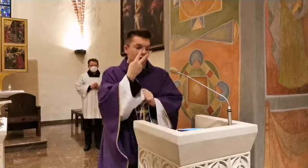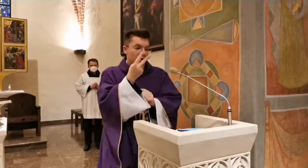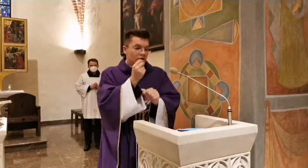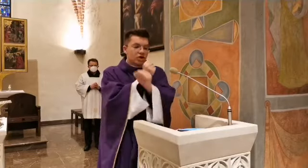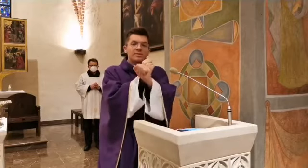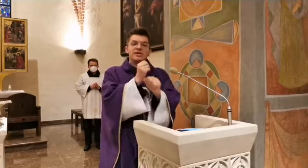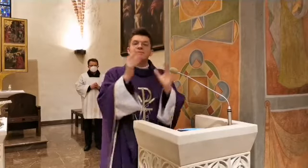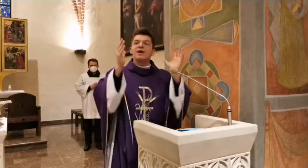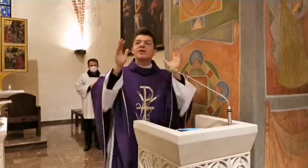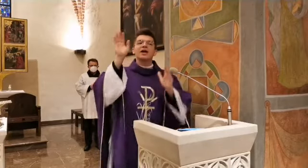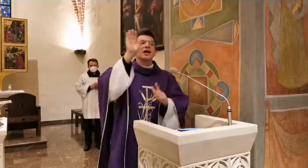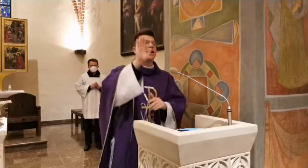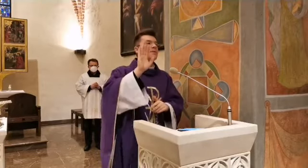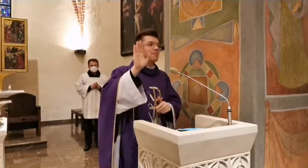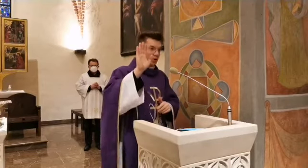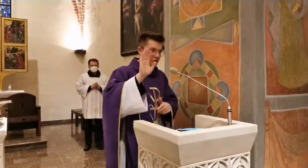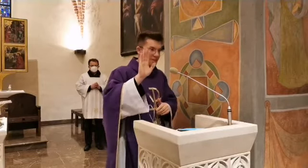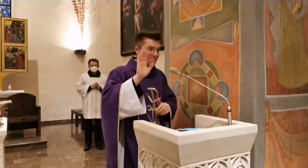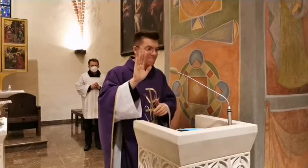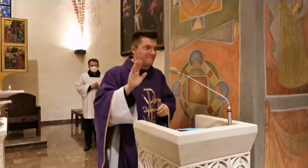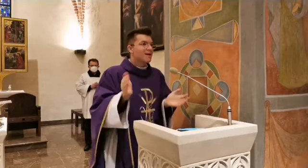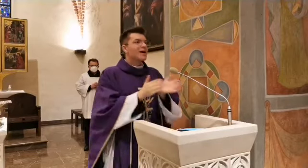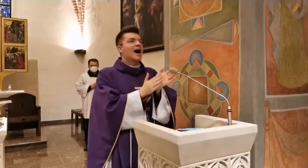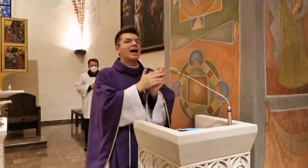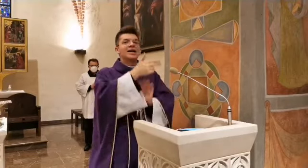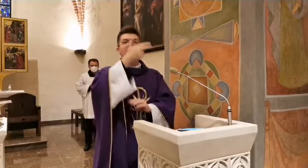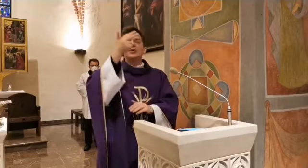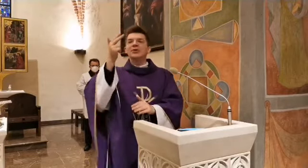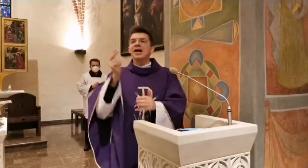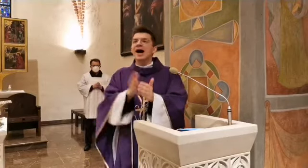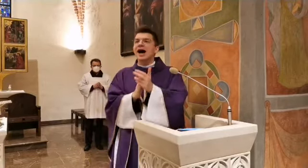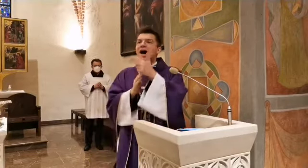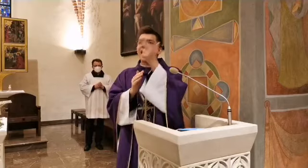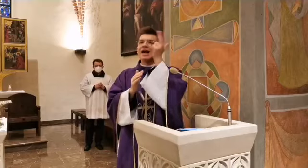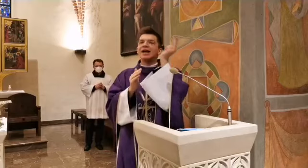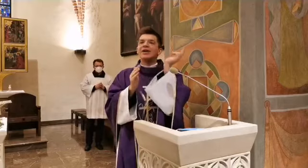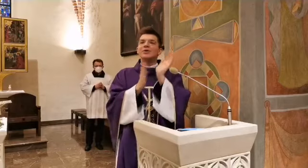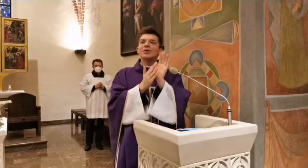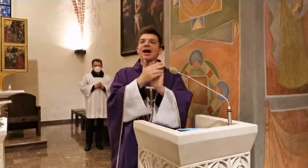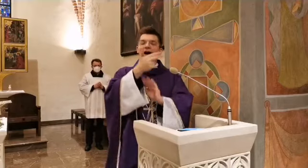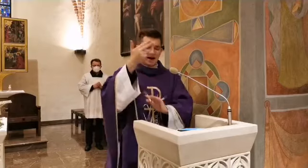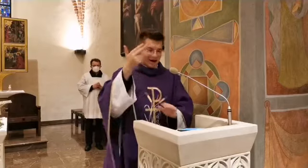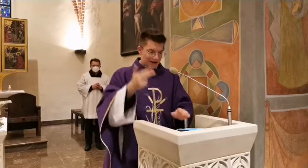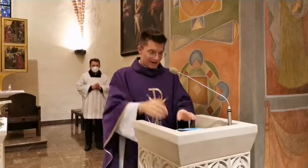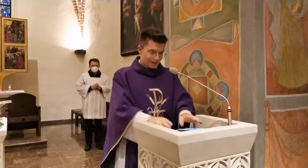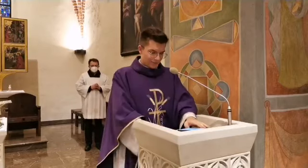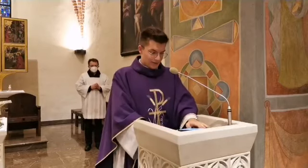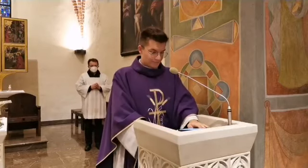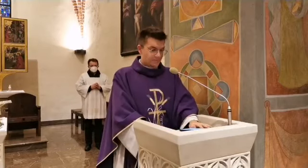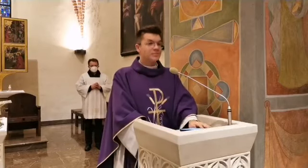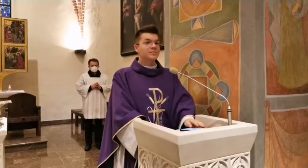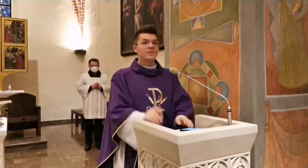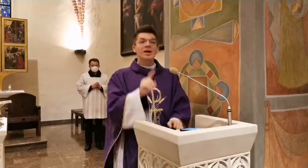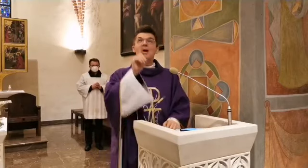wszyscy ludzie ujrzą zbawienie Boże. Alleluja, alleluja,